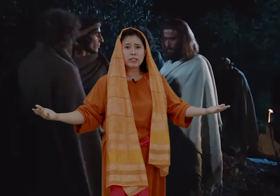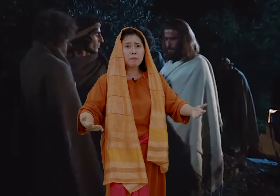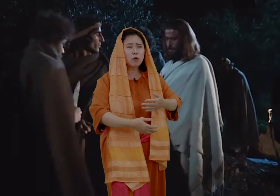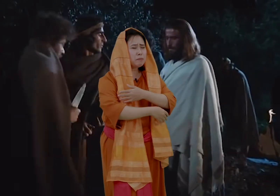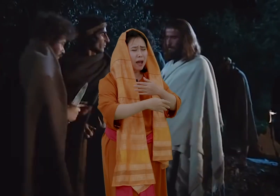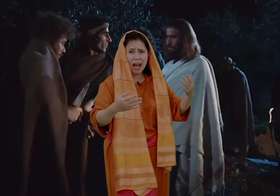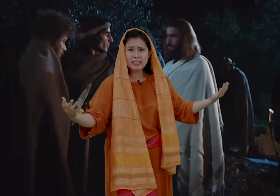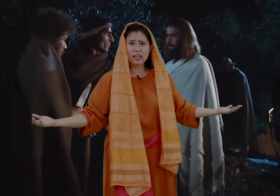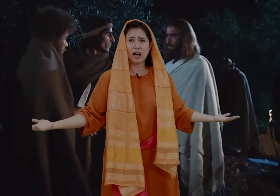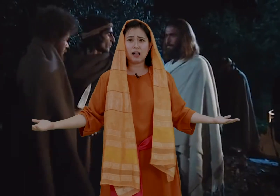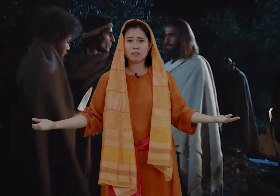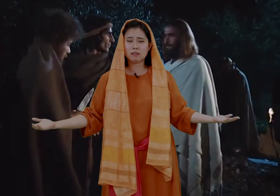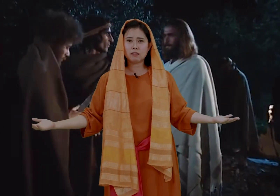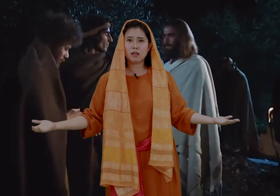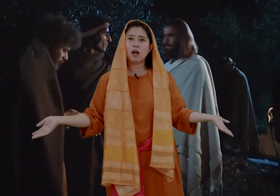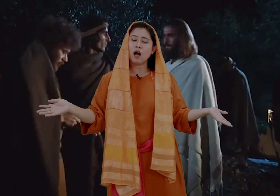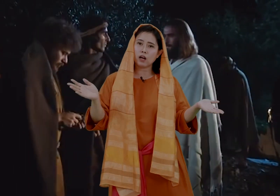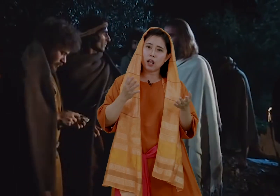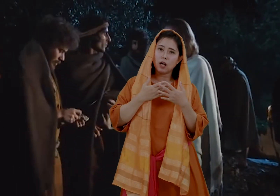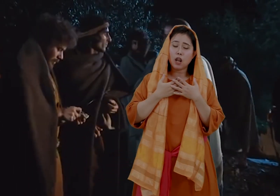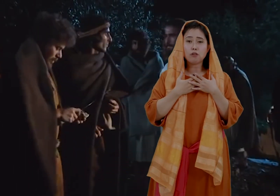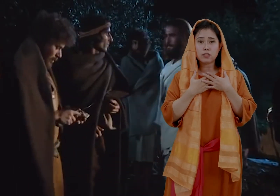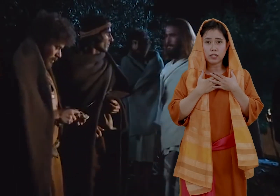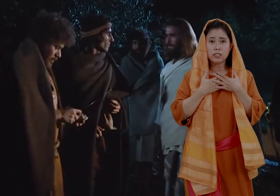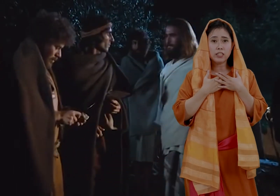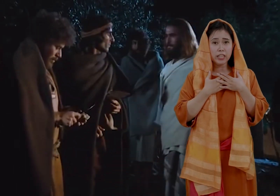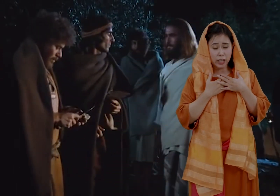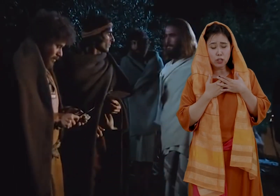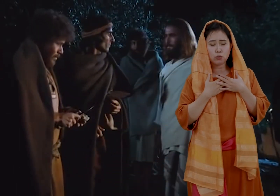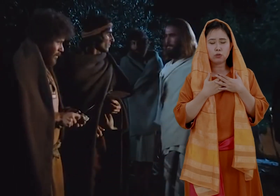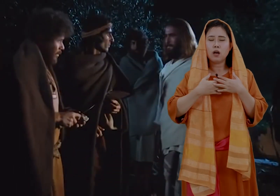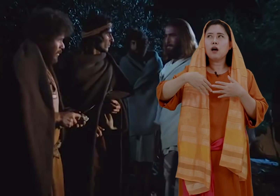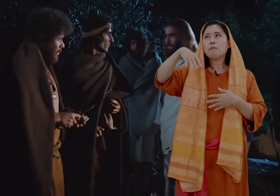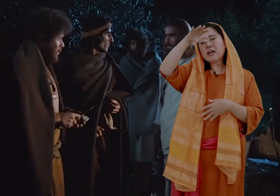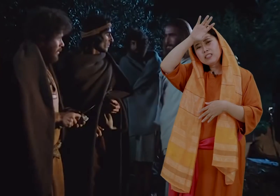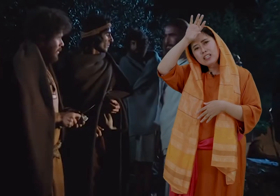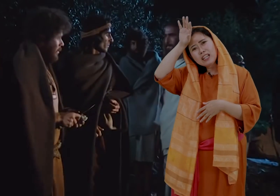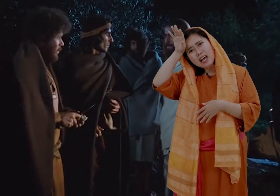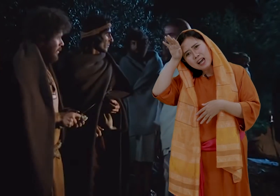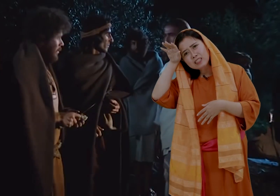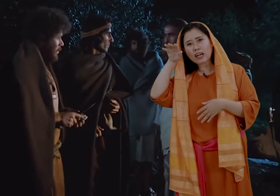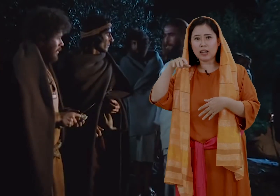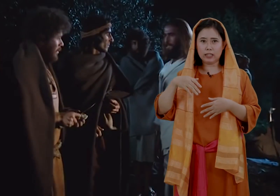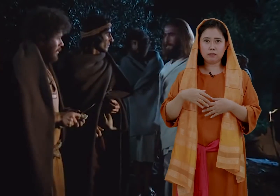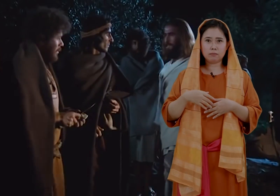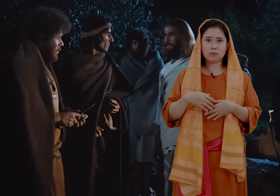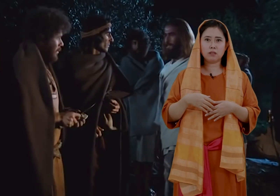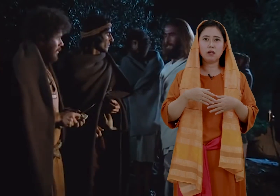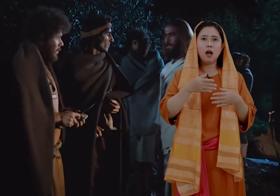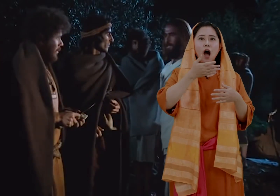para muridnya melakukan banyak hal. Kalau Lause jadi Yesus, pasti lelah